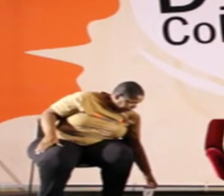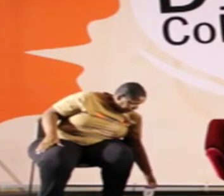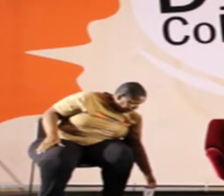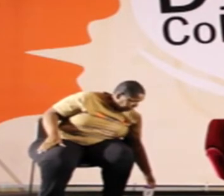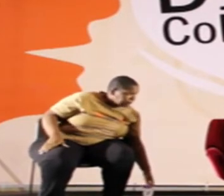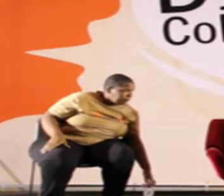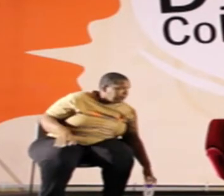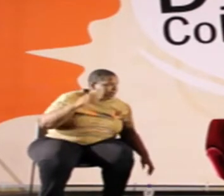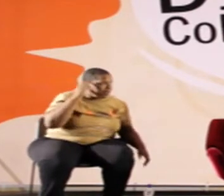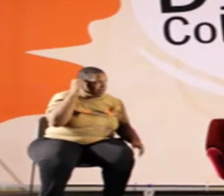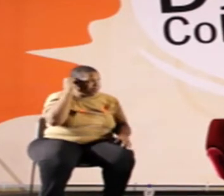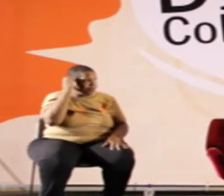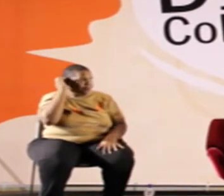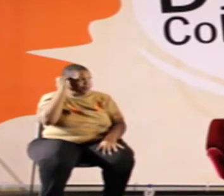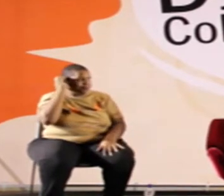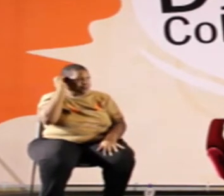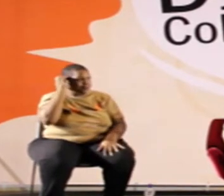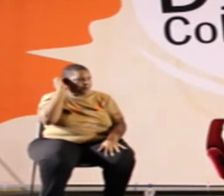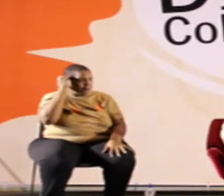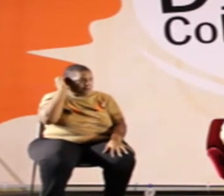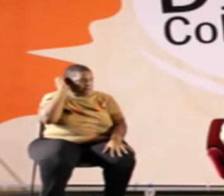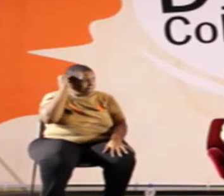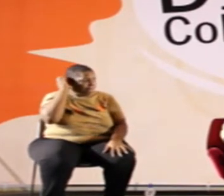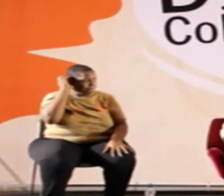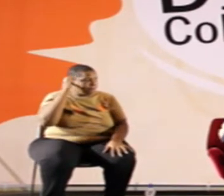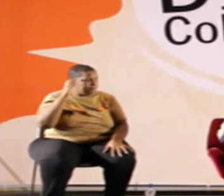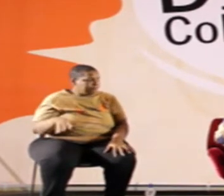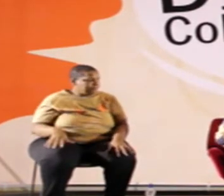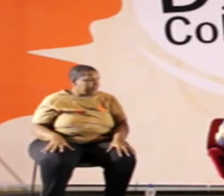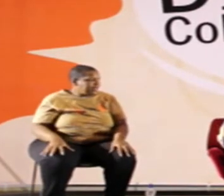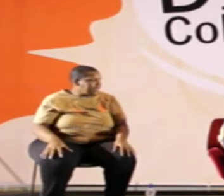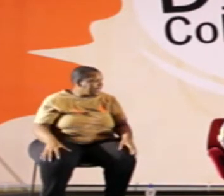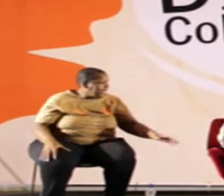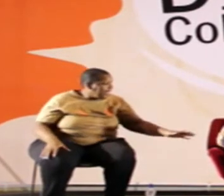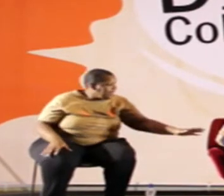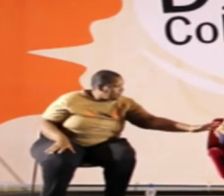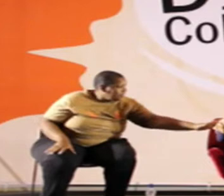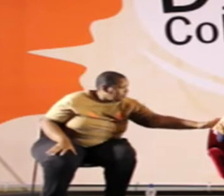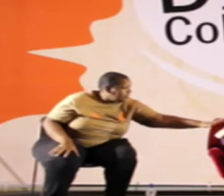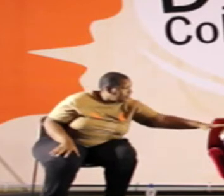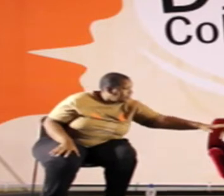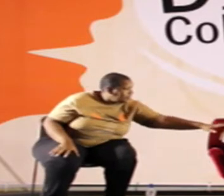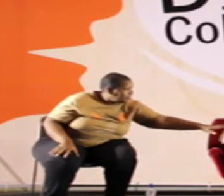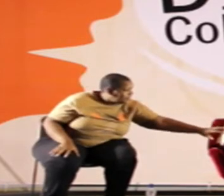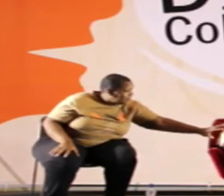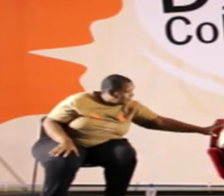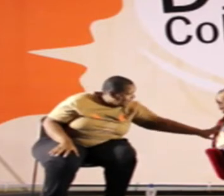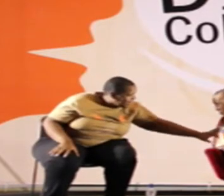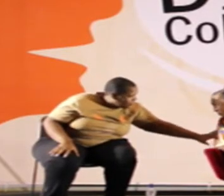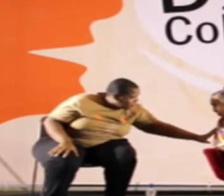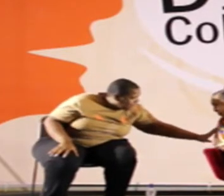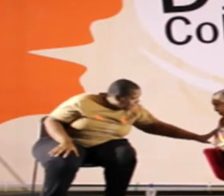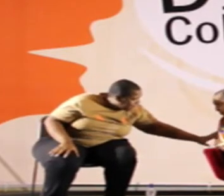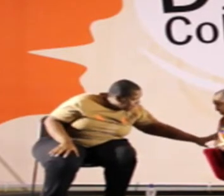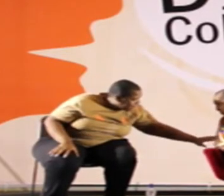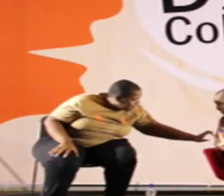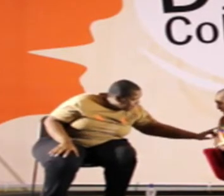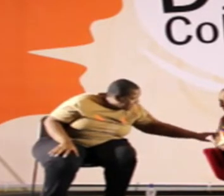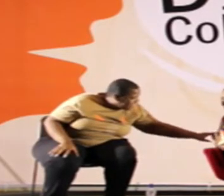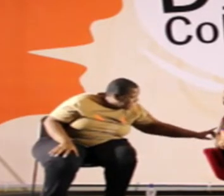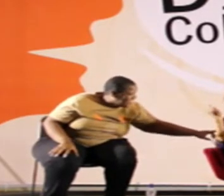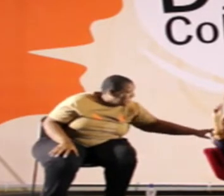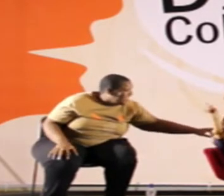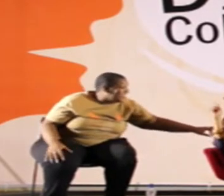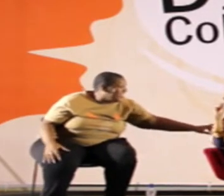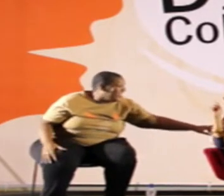de receber aqui no Museu da República Jorge Caldeira, autor de 12 livros sobre a história do Brasil, entre os quais se